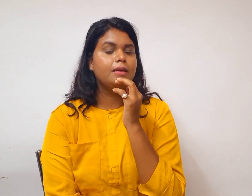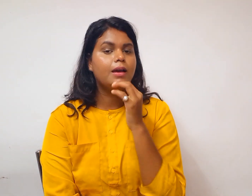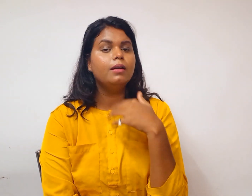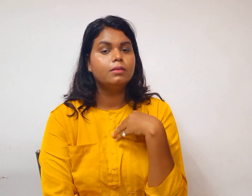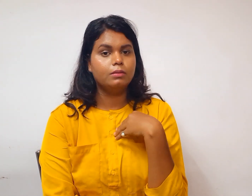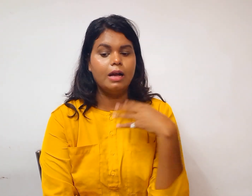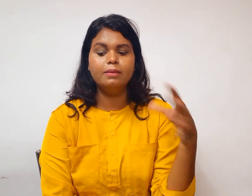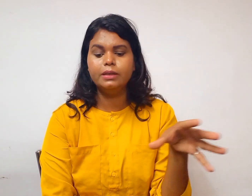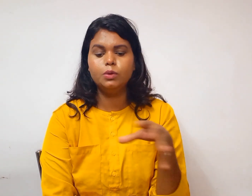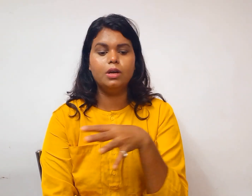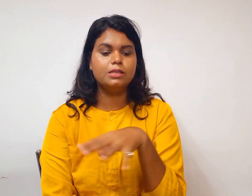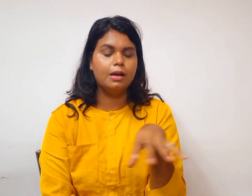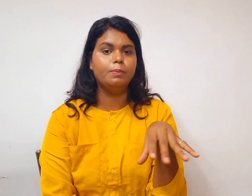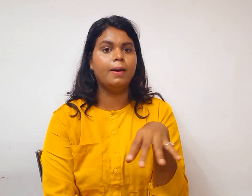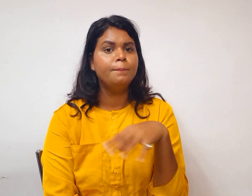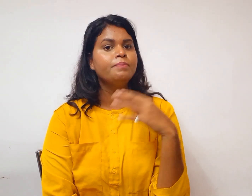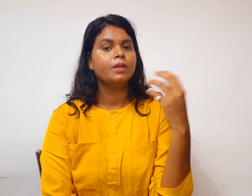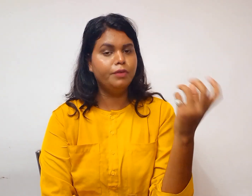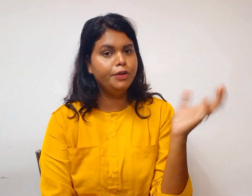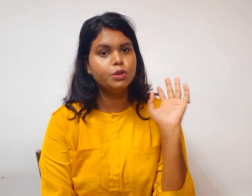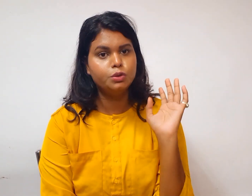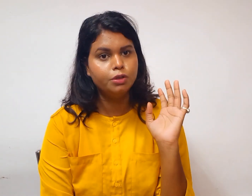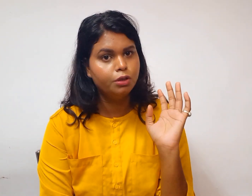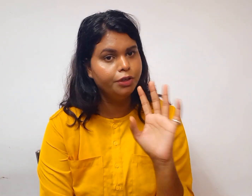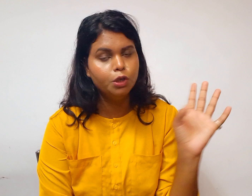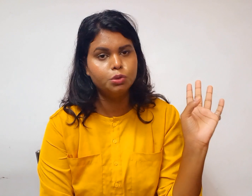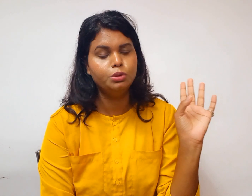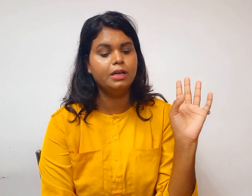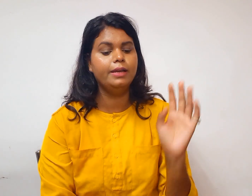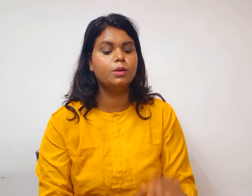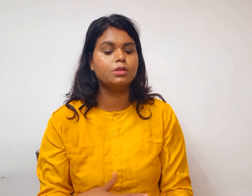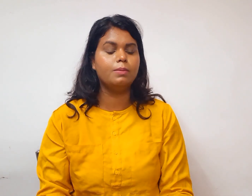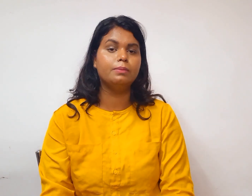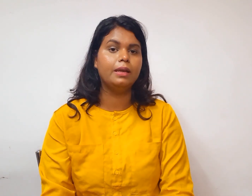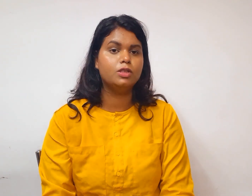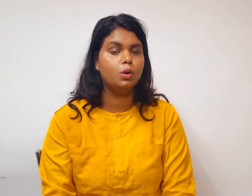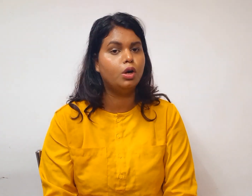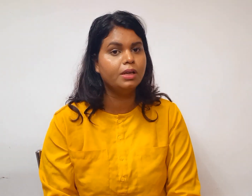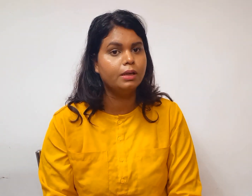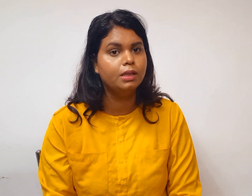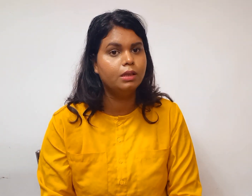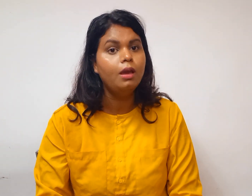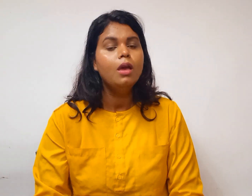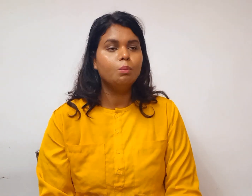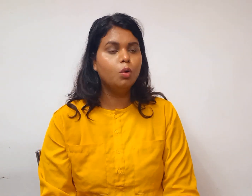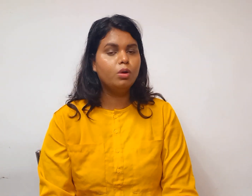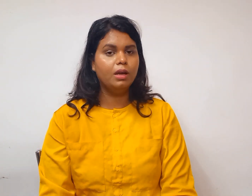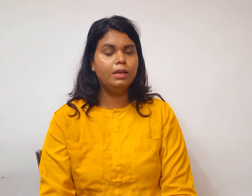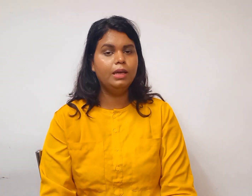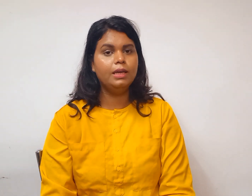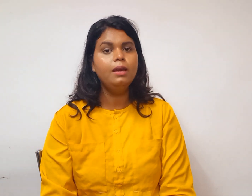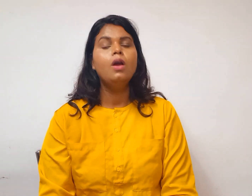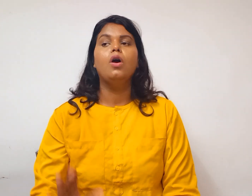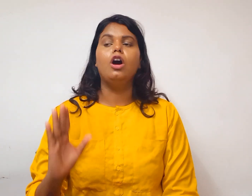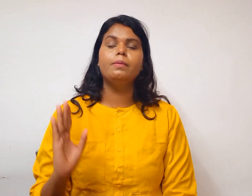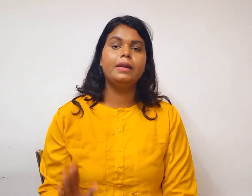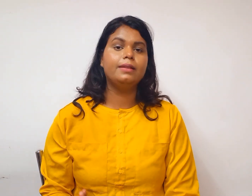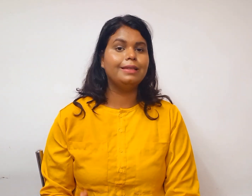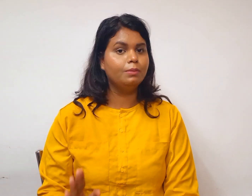किया काम, मैंने थोड़ा सा अपना वीडियो शूट कर लिया, उसके बाद मैंने चलो ऑर्डर कर देते, भूख लग रही हैगी। और मैंने